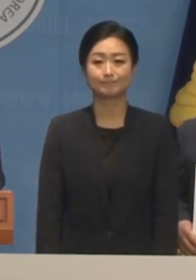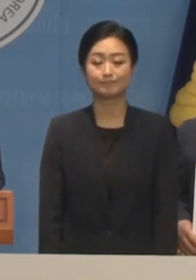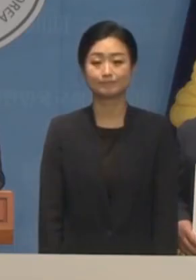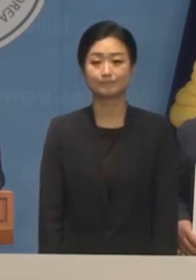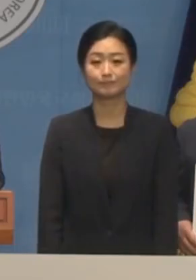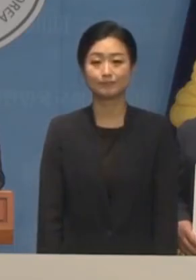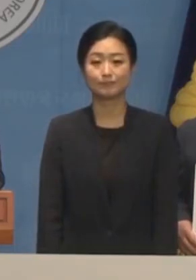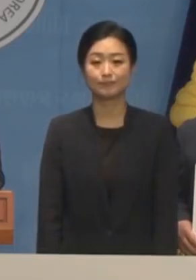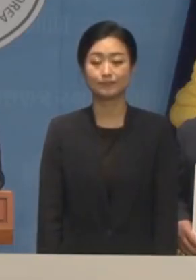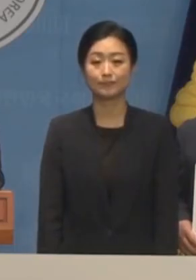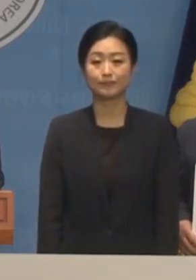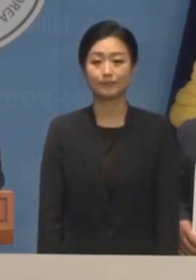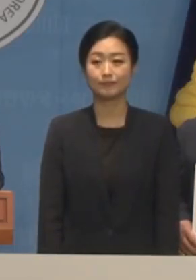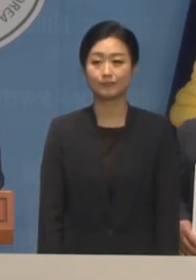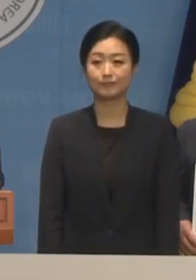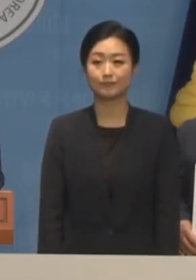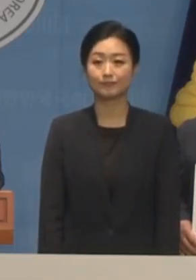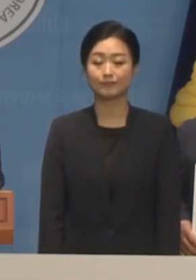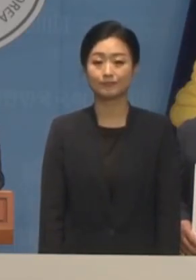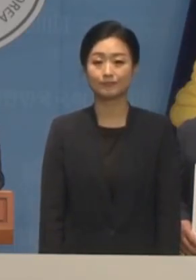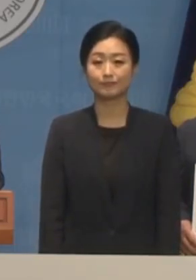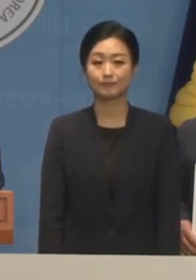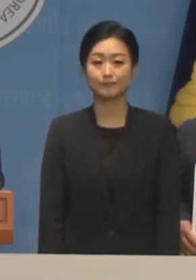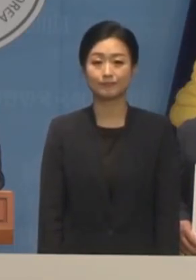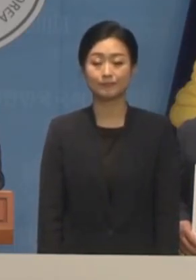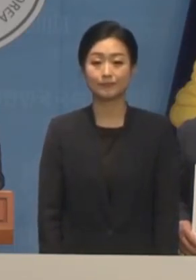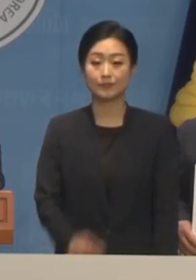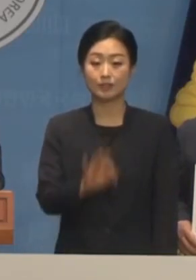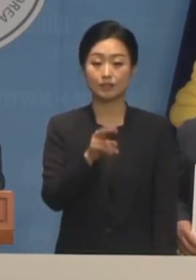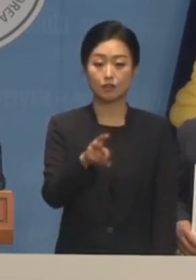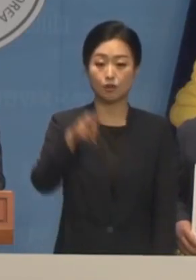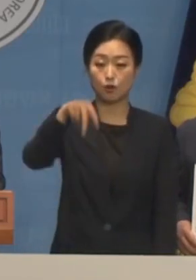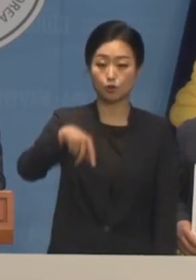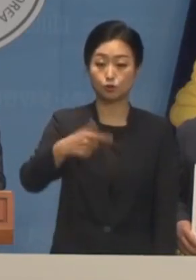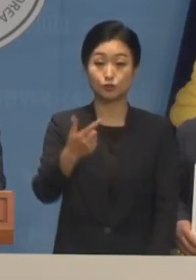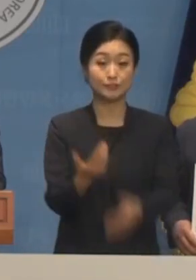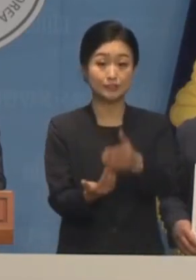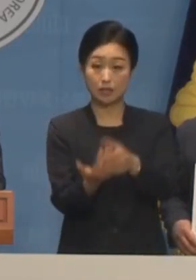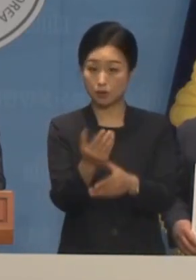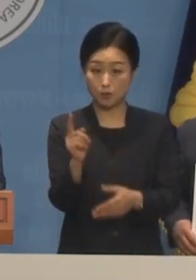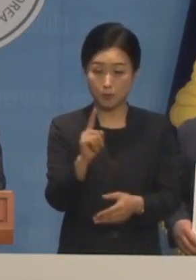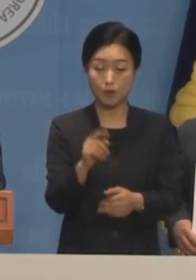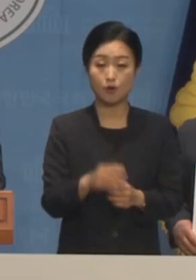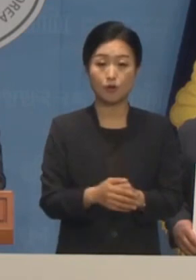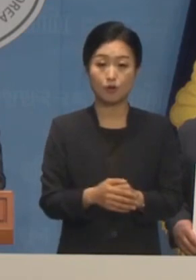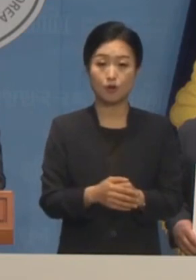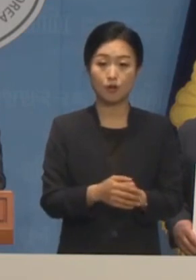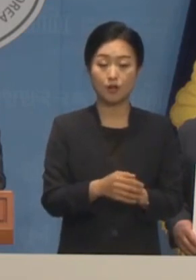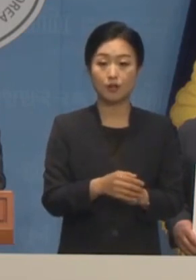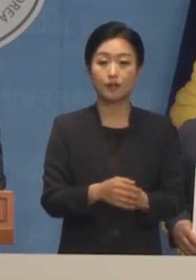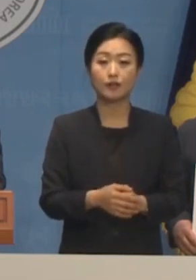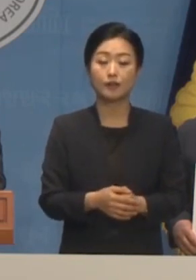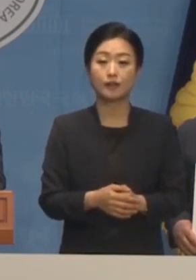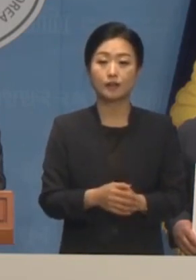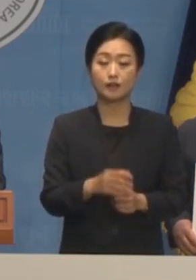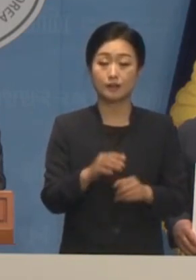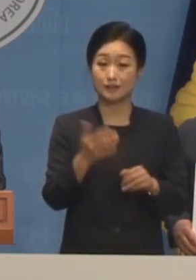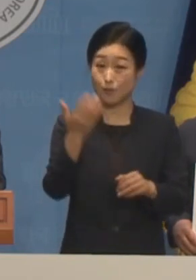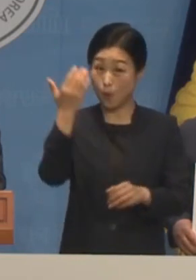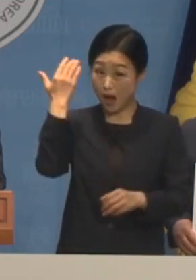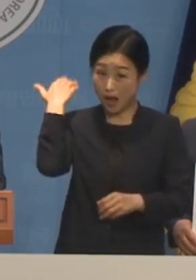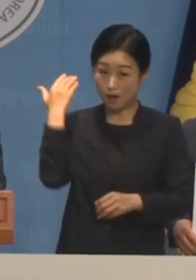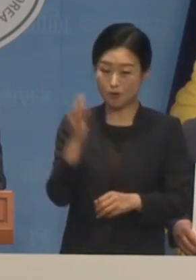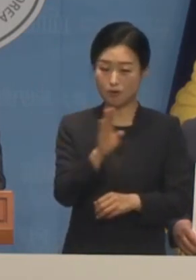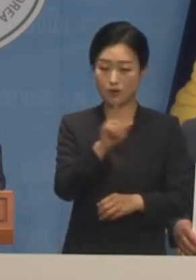의원입니다음 앞에서도 말씀이 계셨습니다 여순 사건은 과거 여순 반란 사건이라는 이름으로